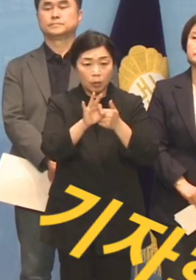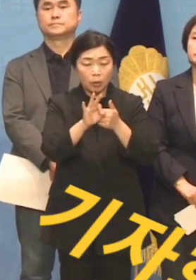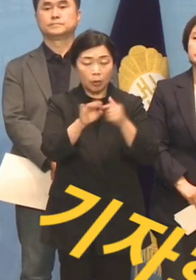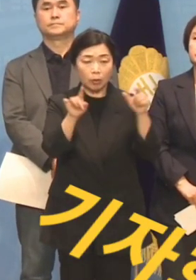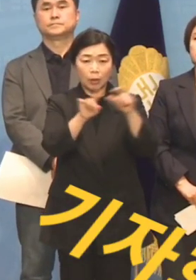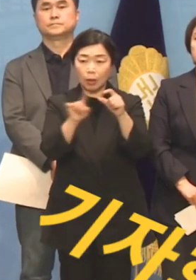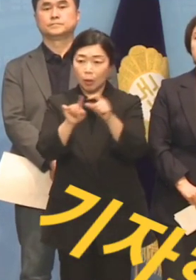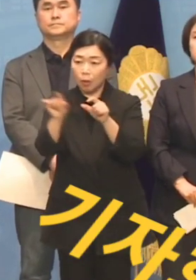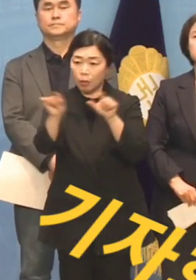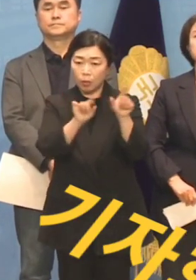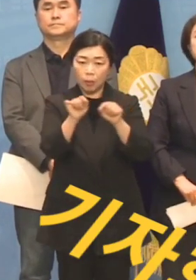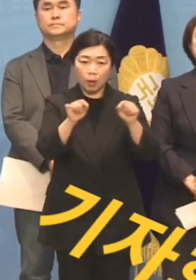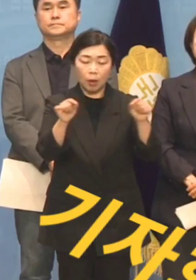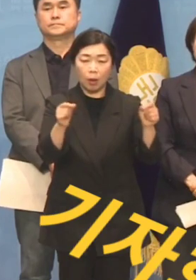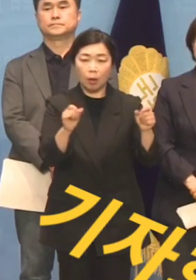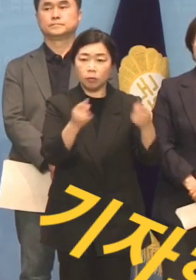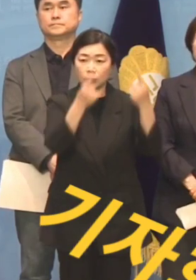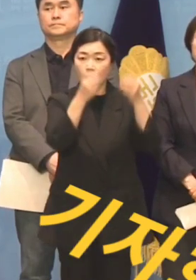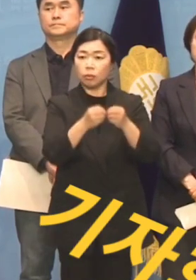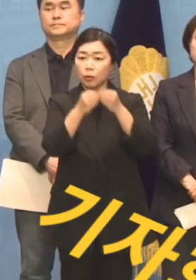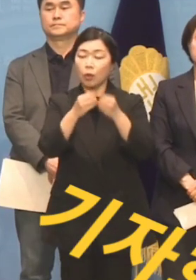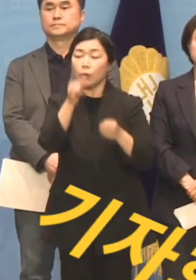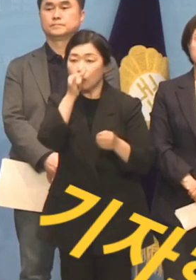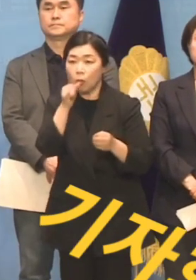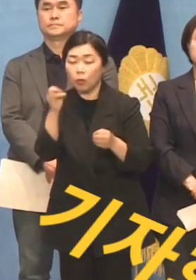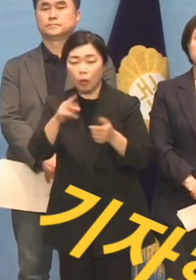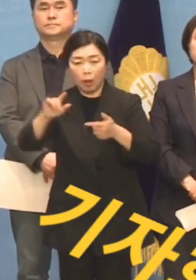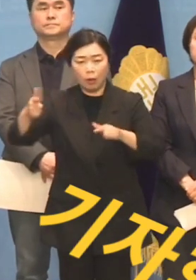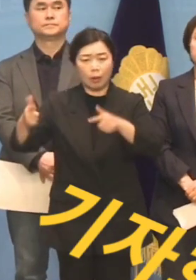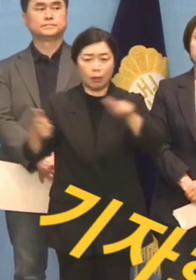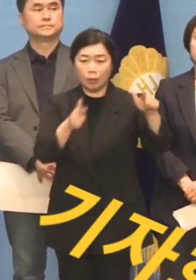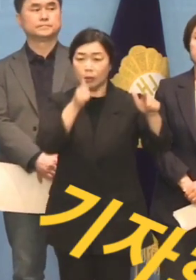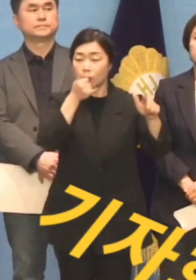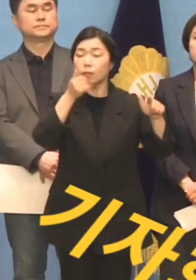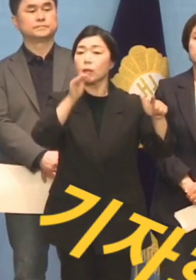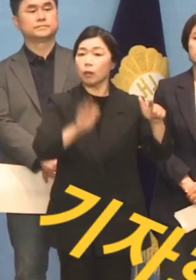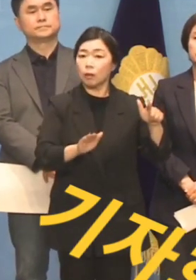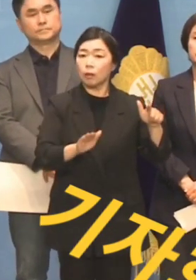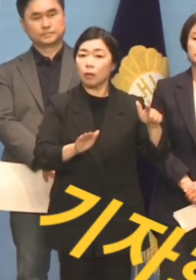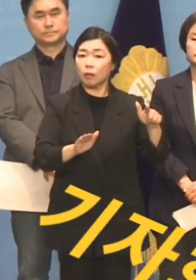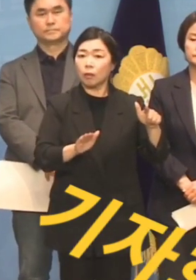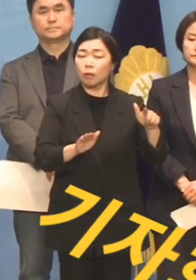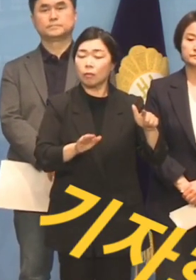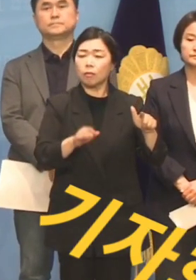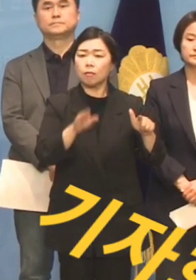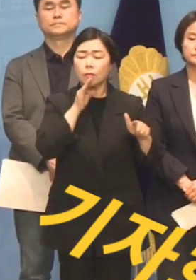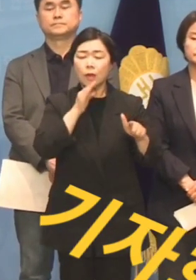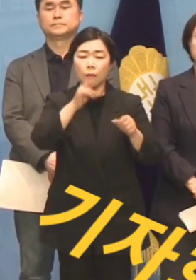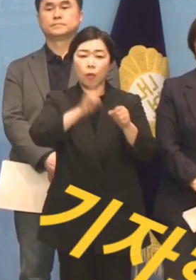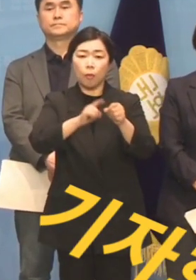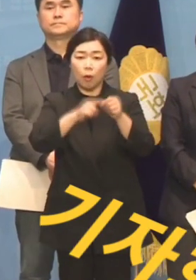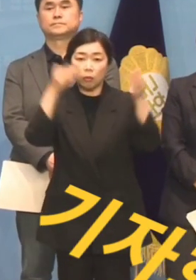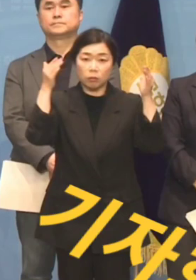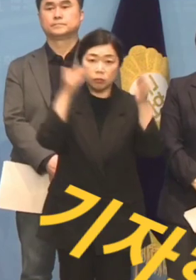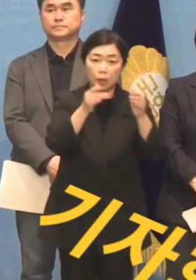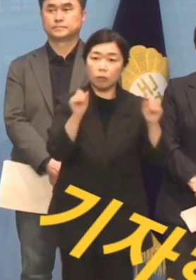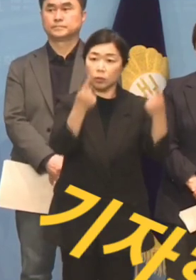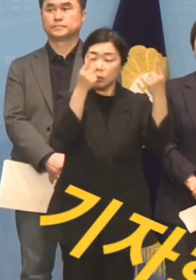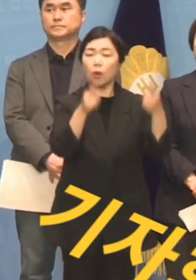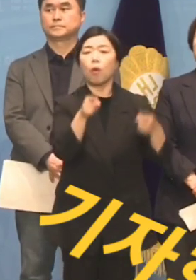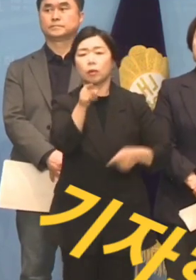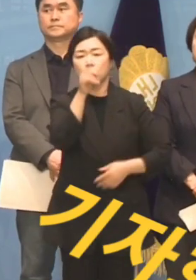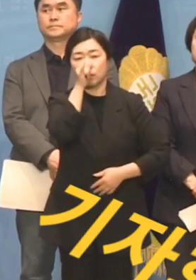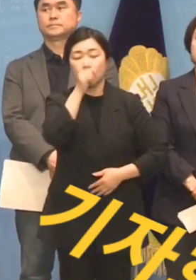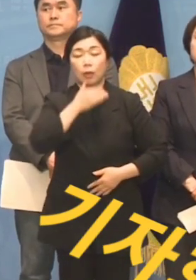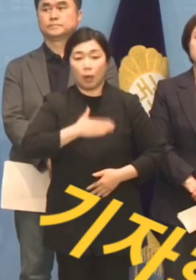또 이 서로의 이견을 좁혀나갈 수 있는 여지 또 무엇이 이 국회의 선거제도